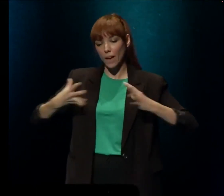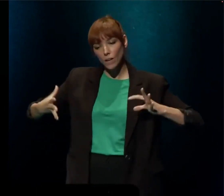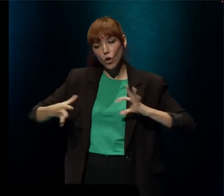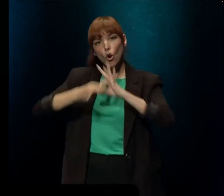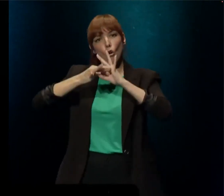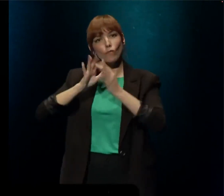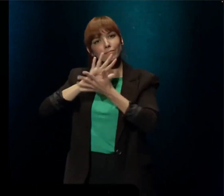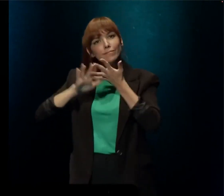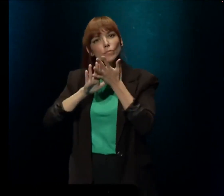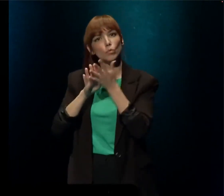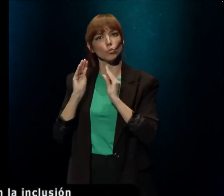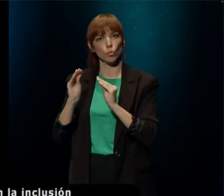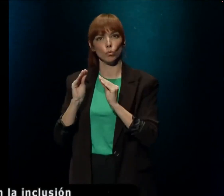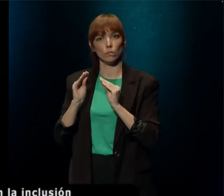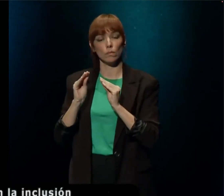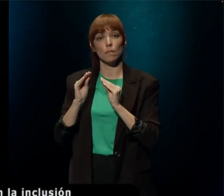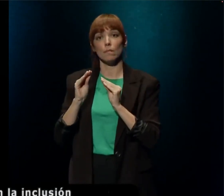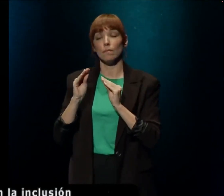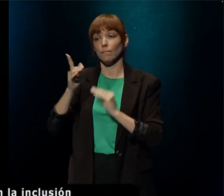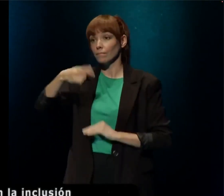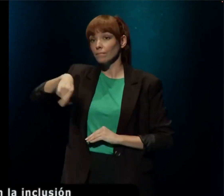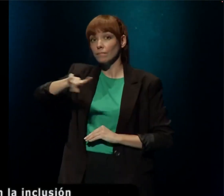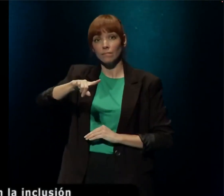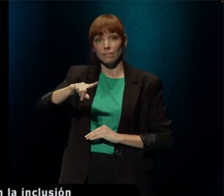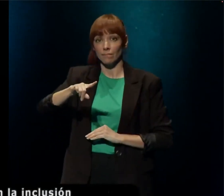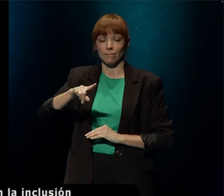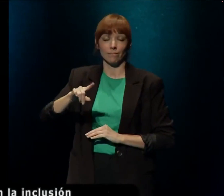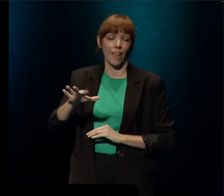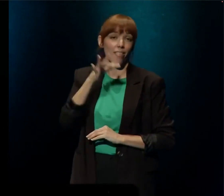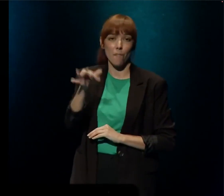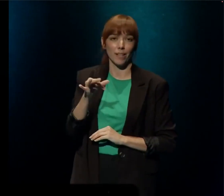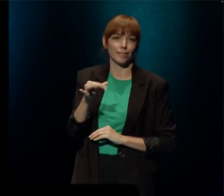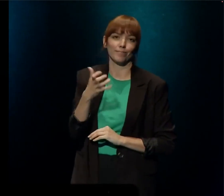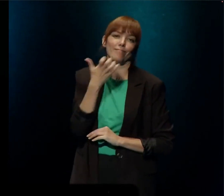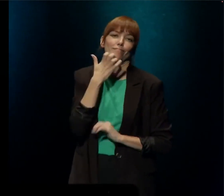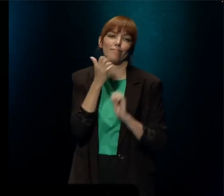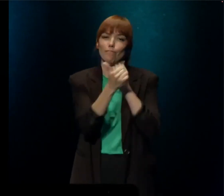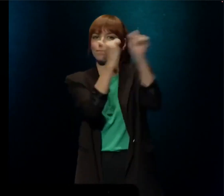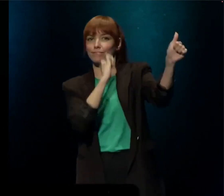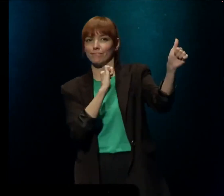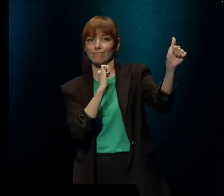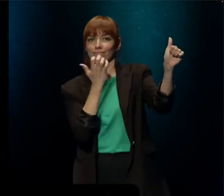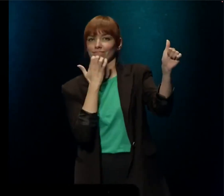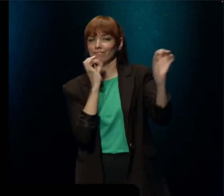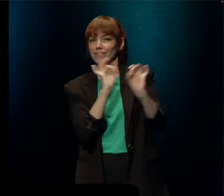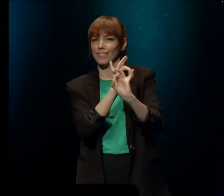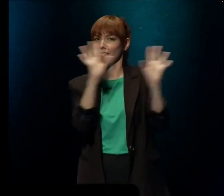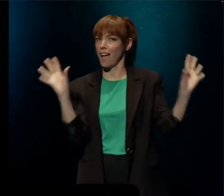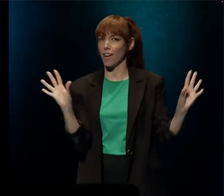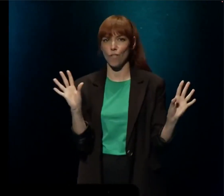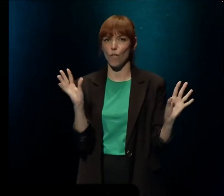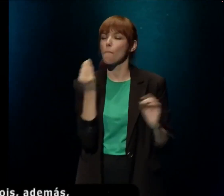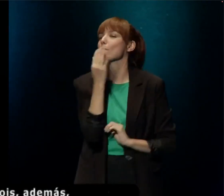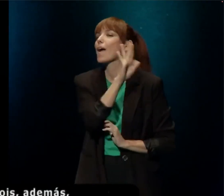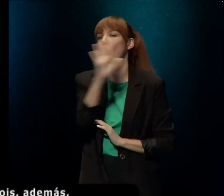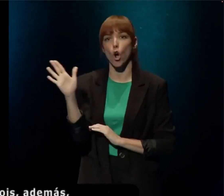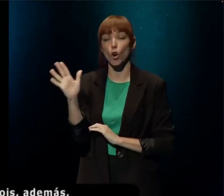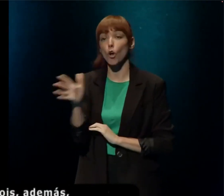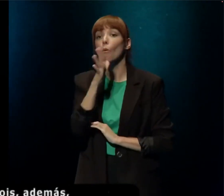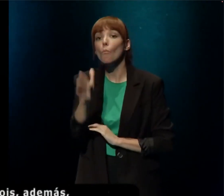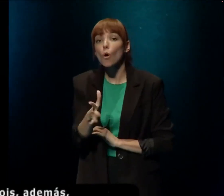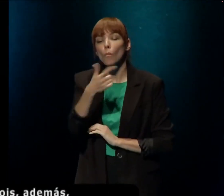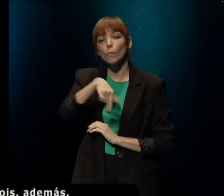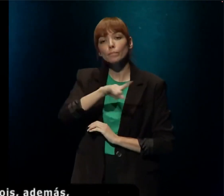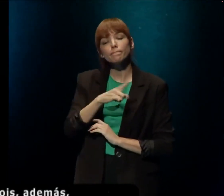Sois, además, el mejor ejemplo, o un muy buen ejemplo, de la aplicación de la Convención de